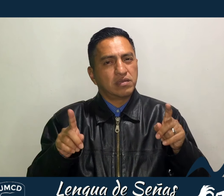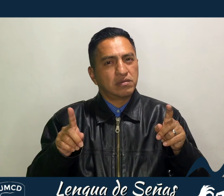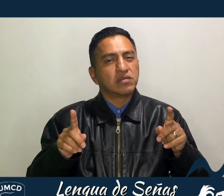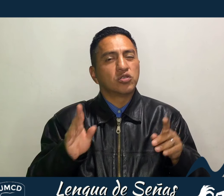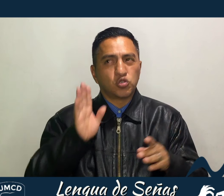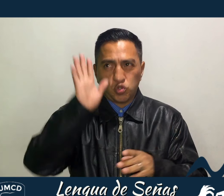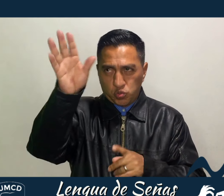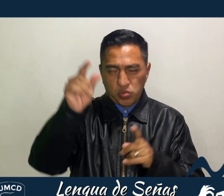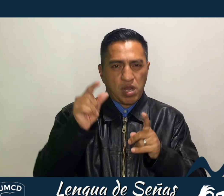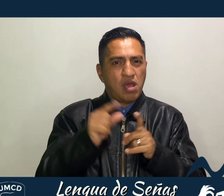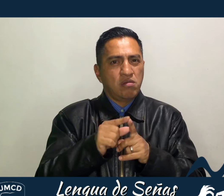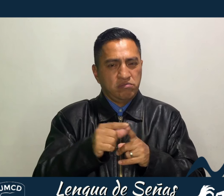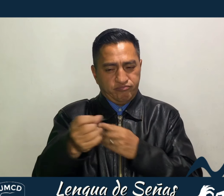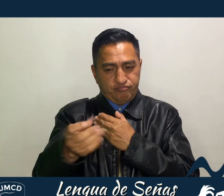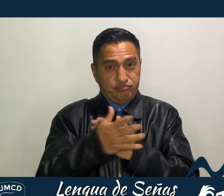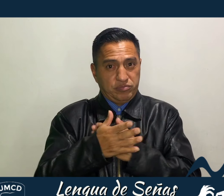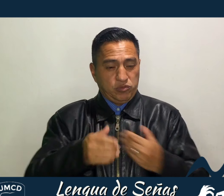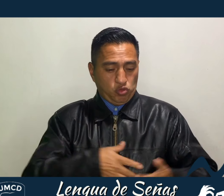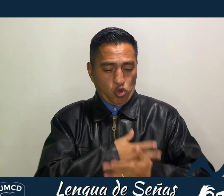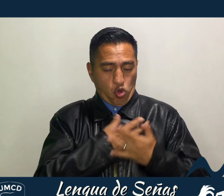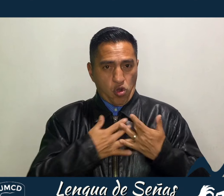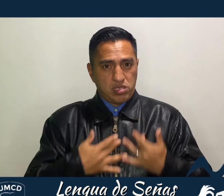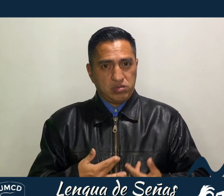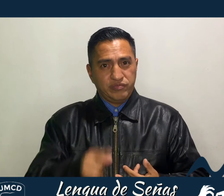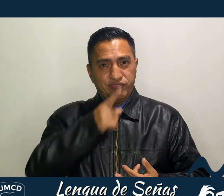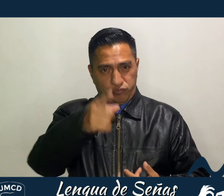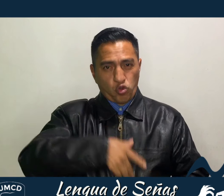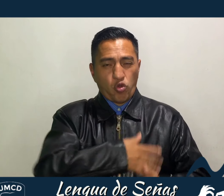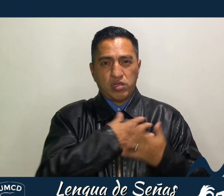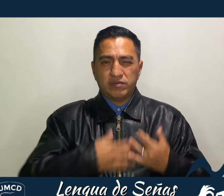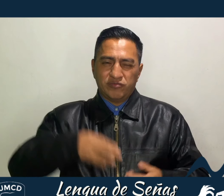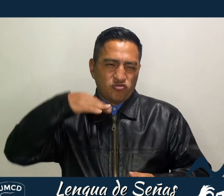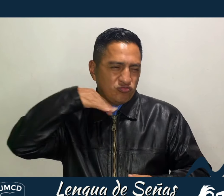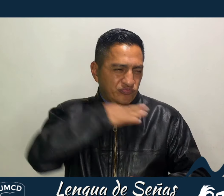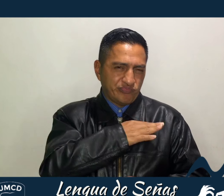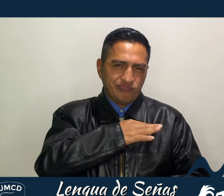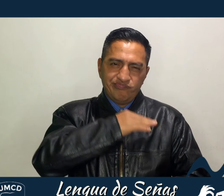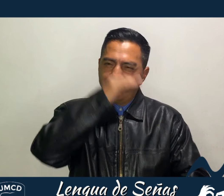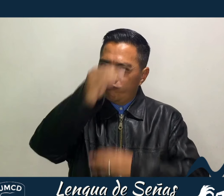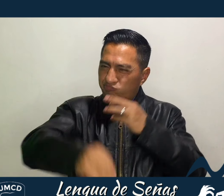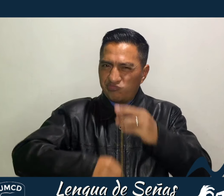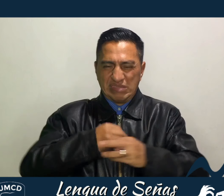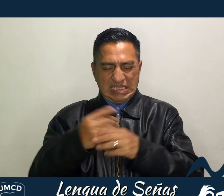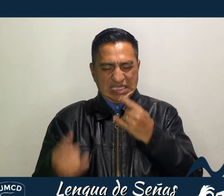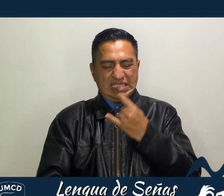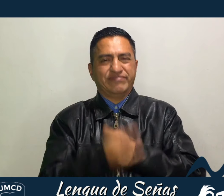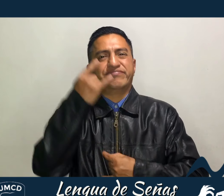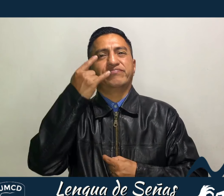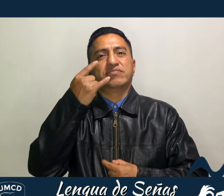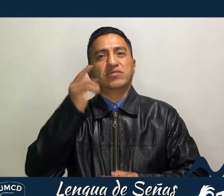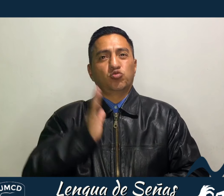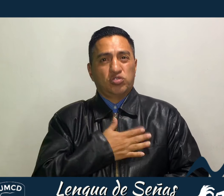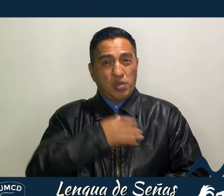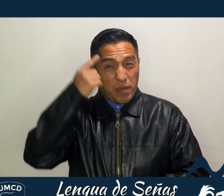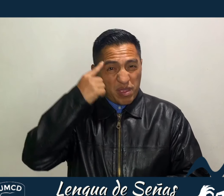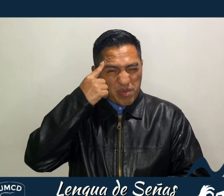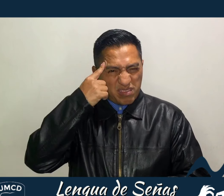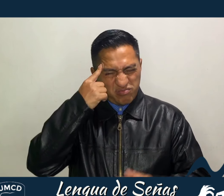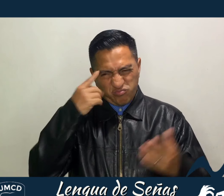Ella nos habla de que nuestro corazón, por ejemplo, es perverso, es engañoso y que nuestros pensamientos